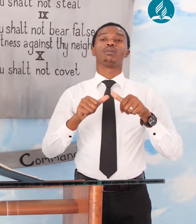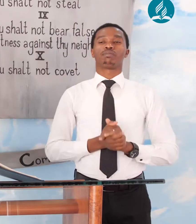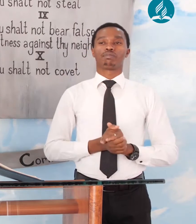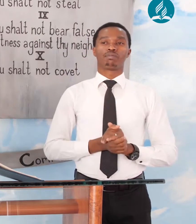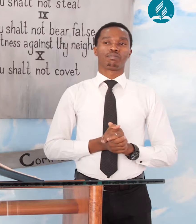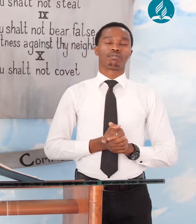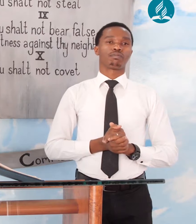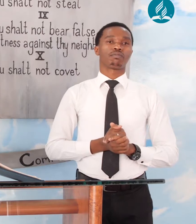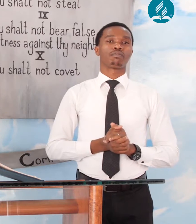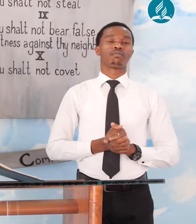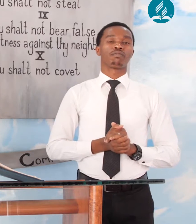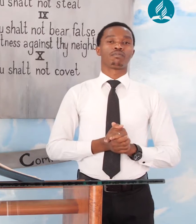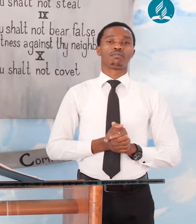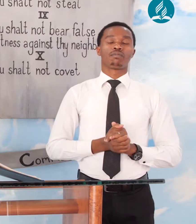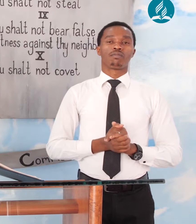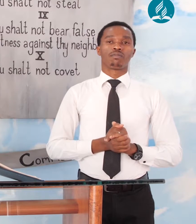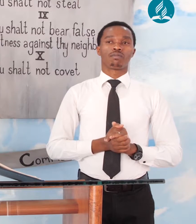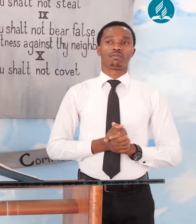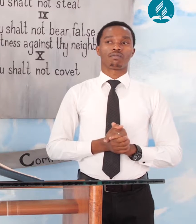kwahariwe ubusonga.